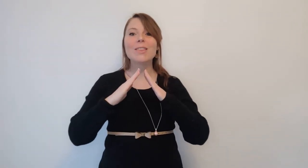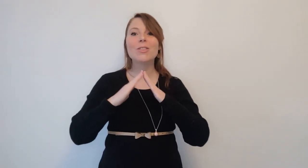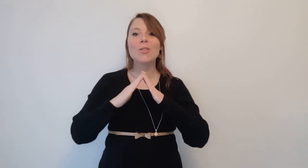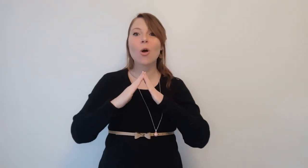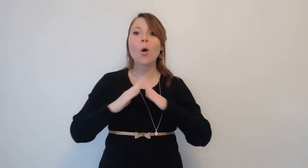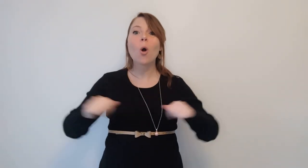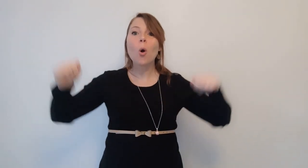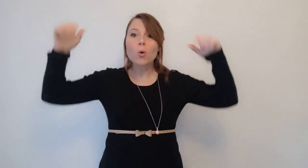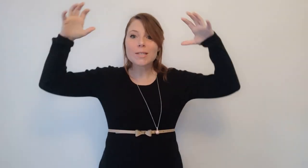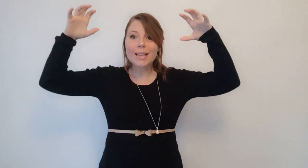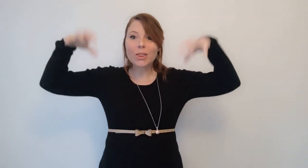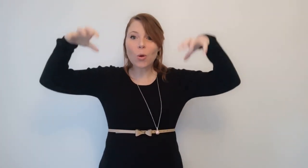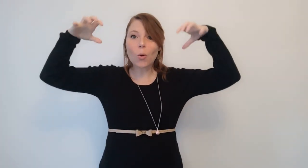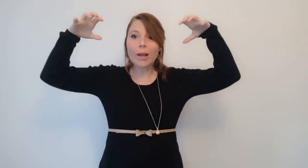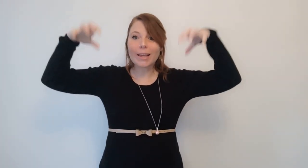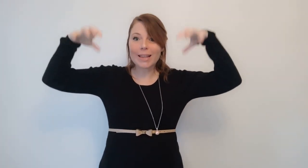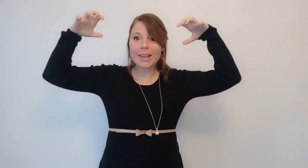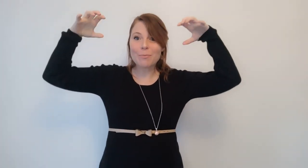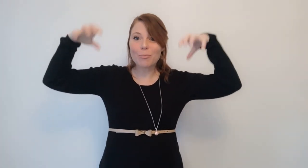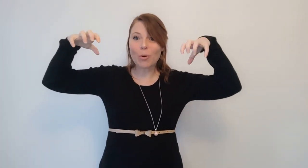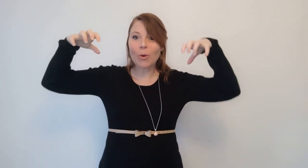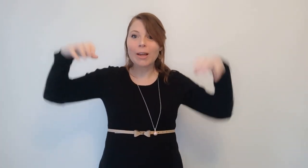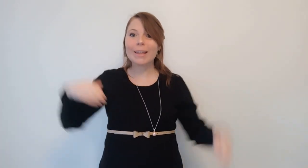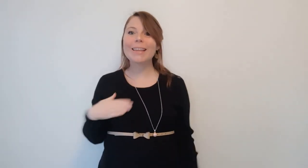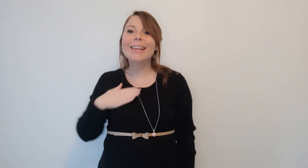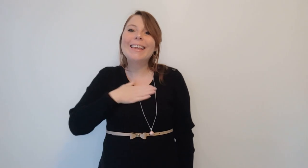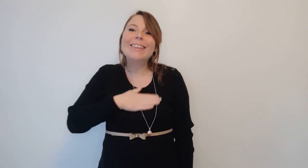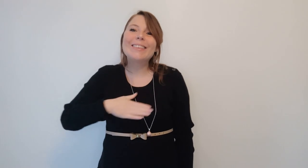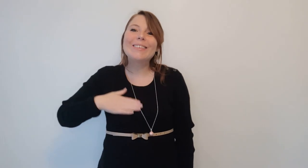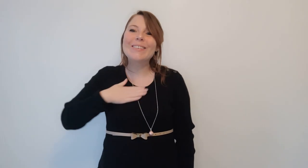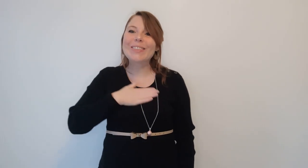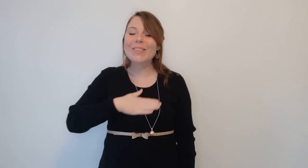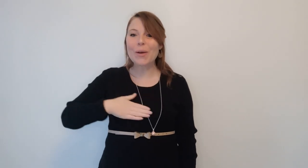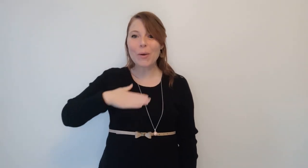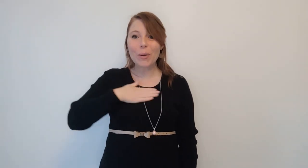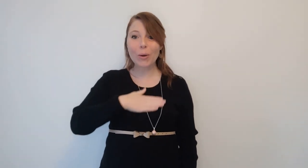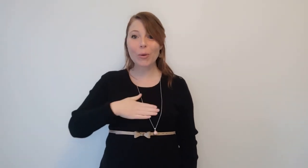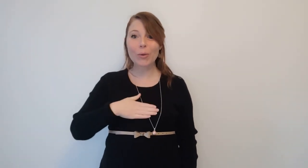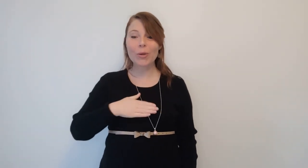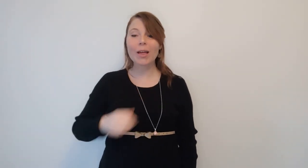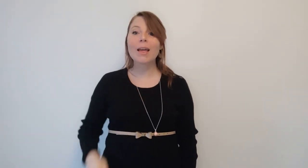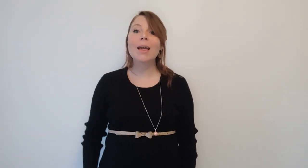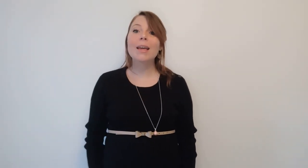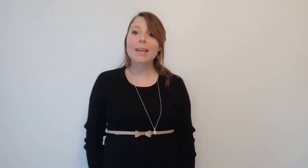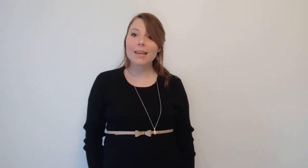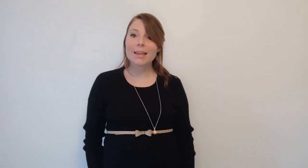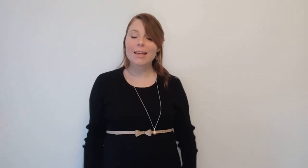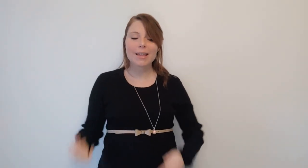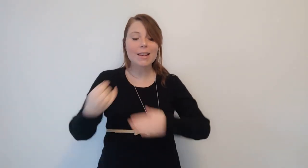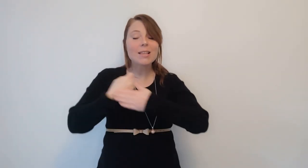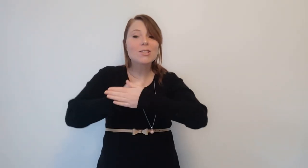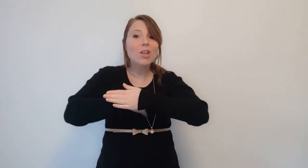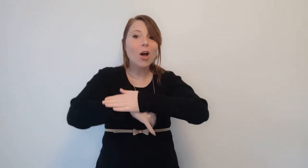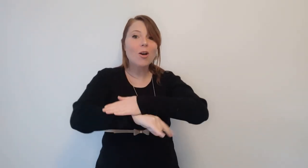maisonnette. Aussitôt qu'il pleut, il est tout heureux. Il sort